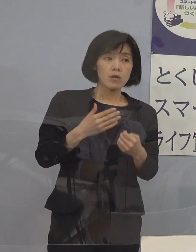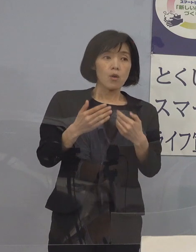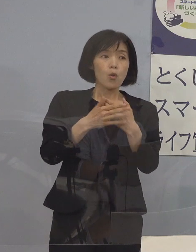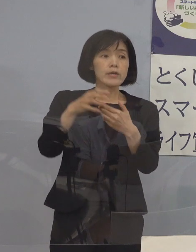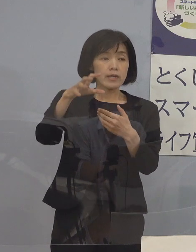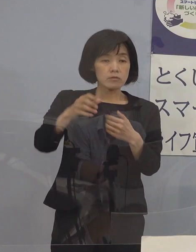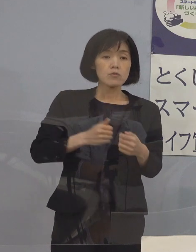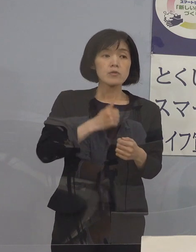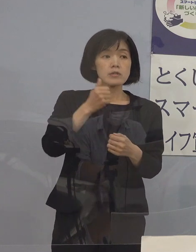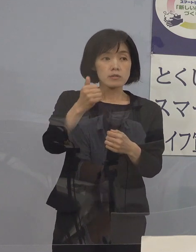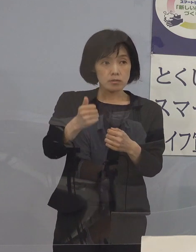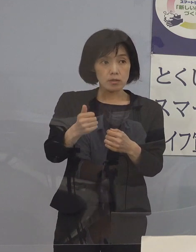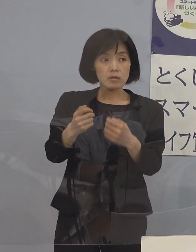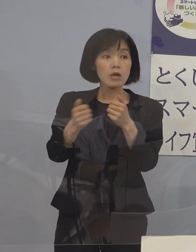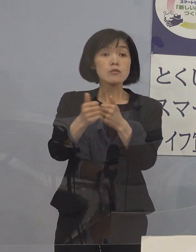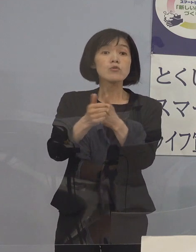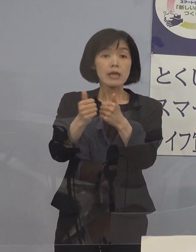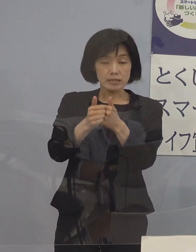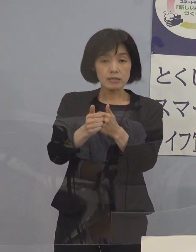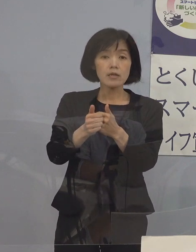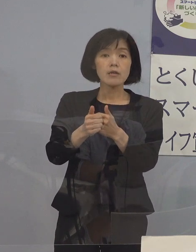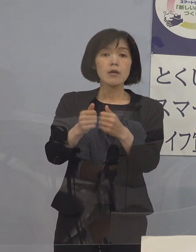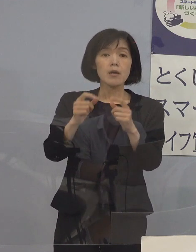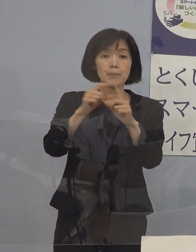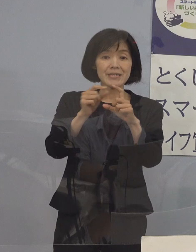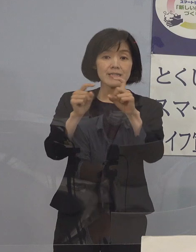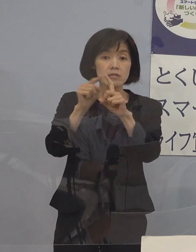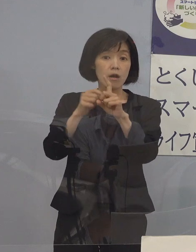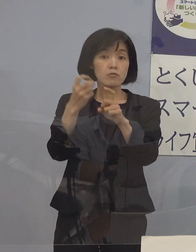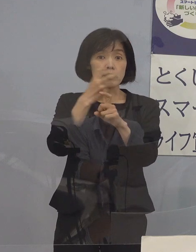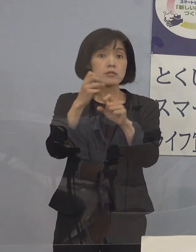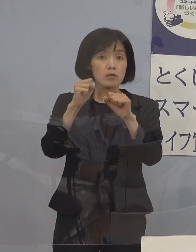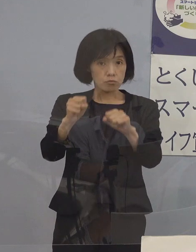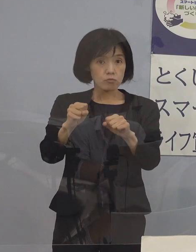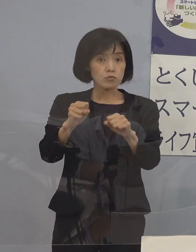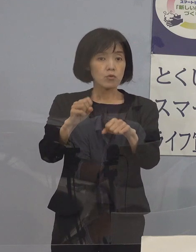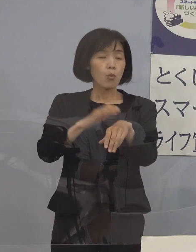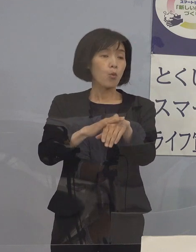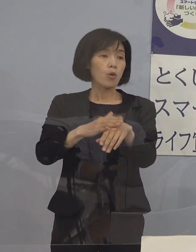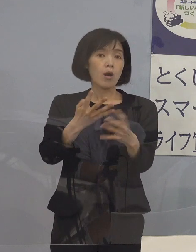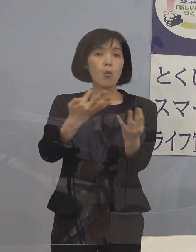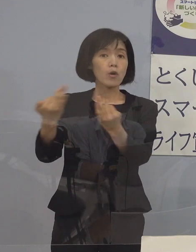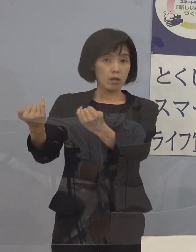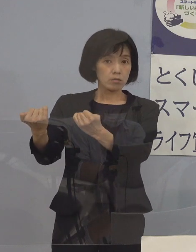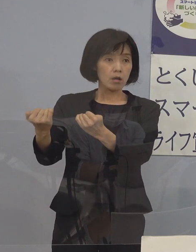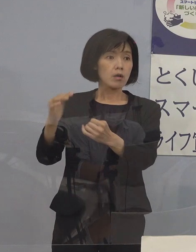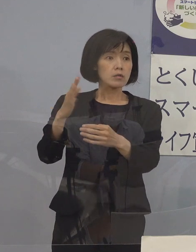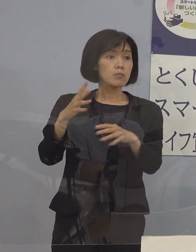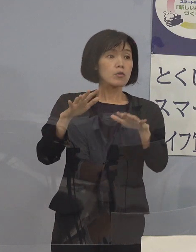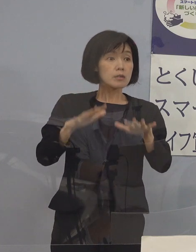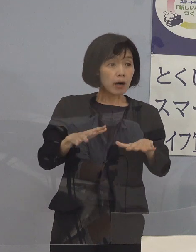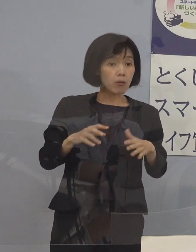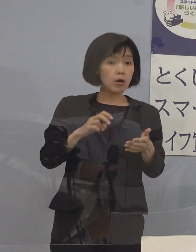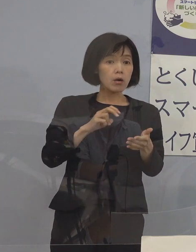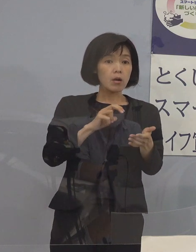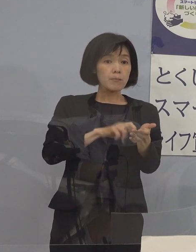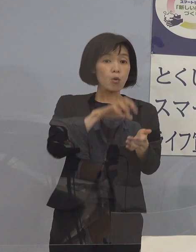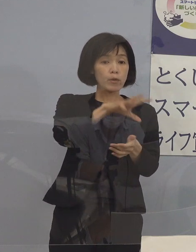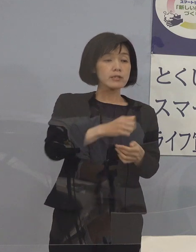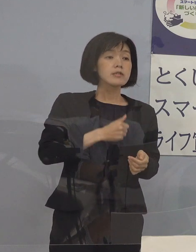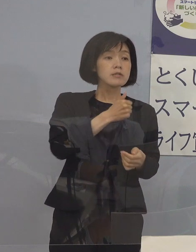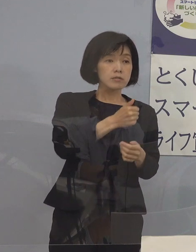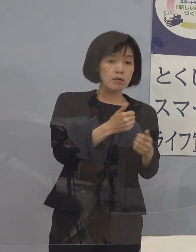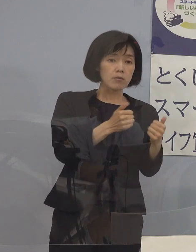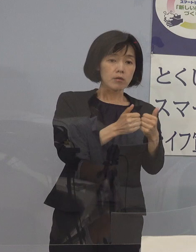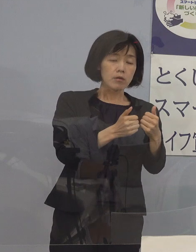相談をして PCR 検査っていうようなパターンが多かったのが、はい、今結構その受診をされて、はい、で